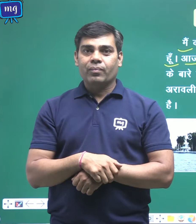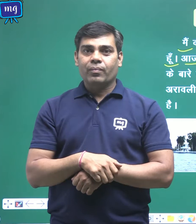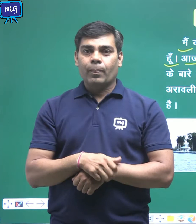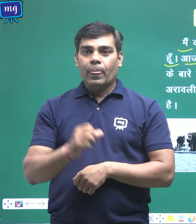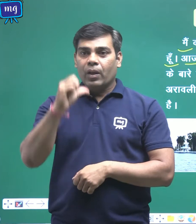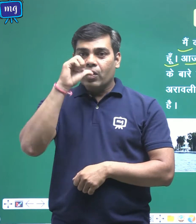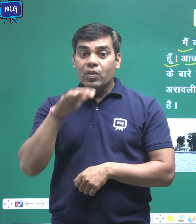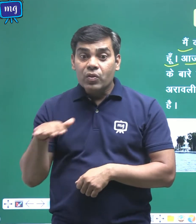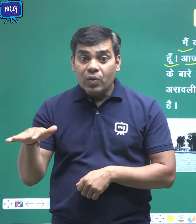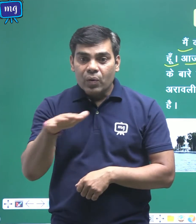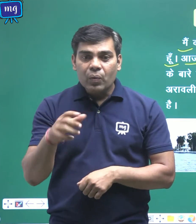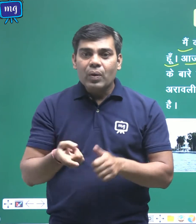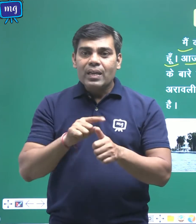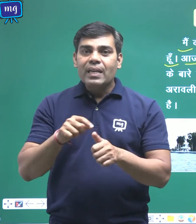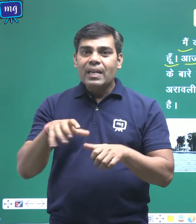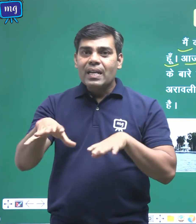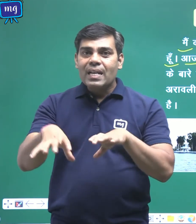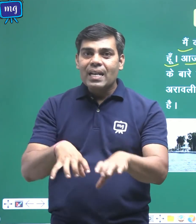झीलों की नगरी